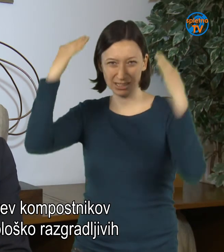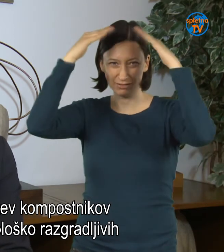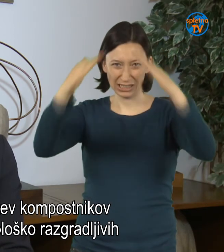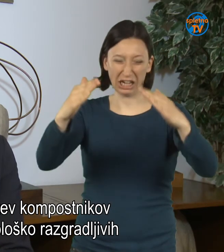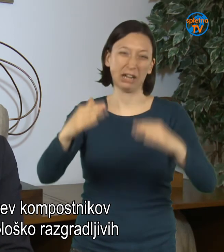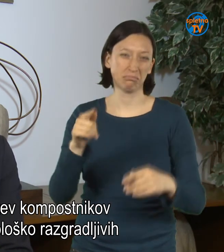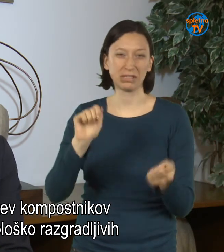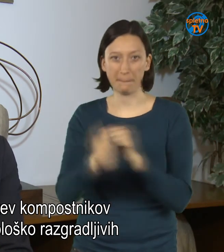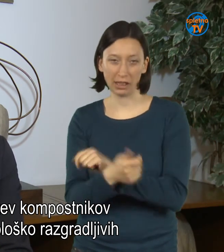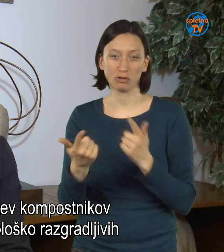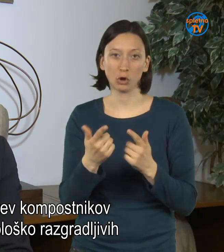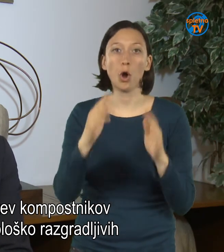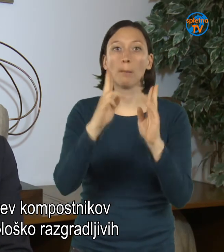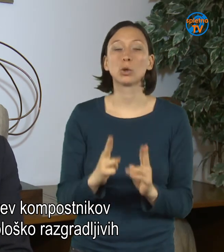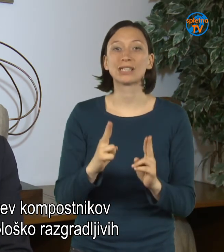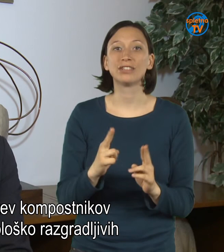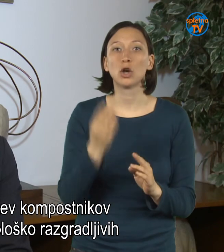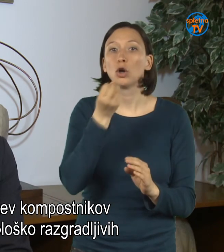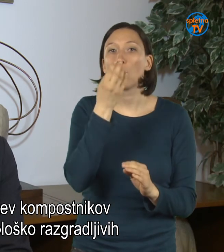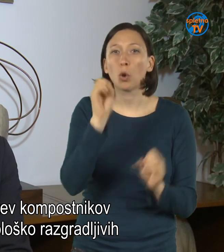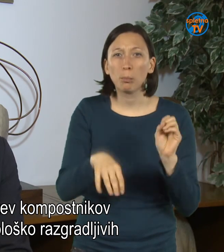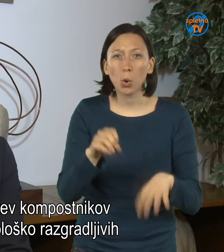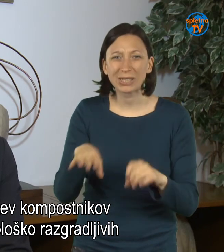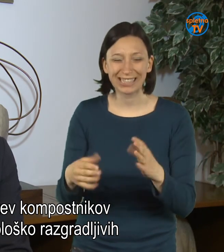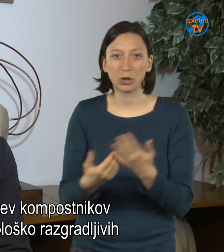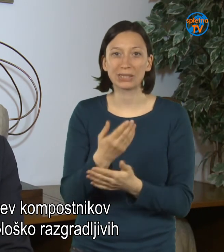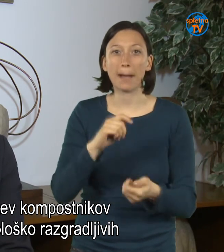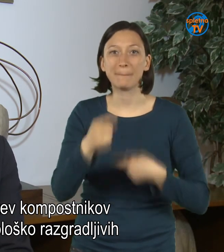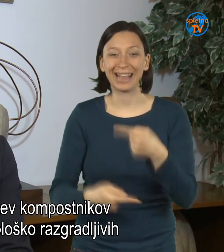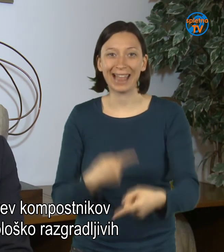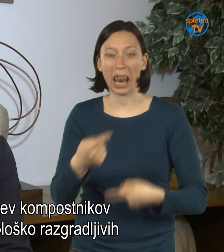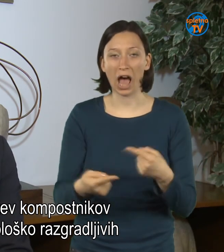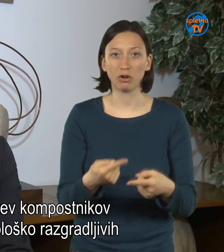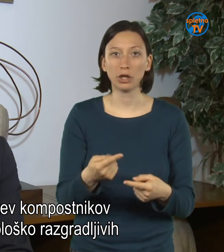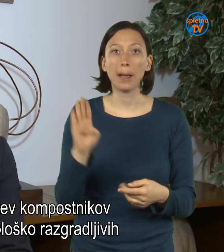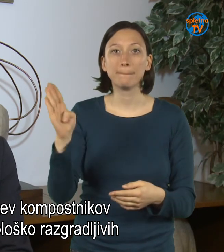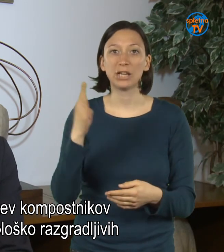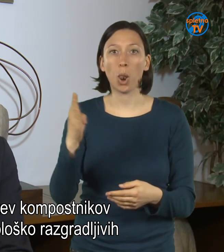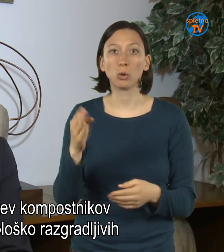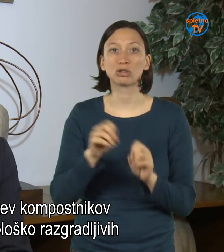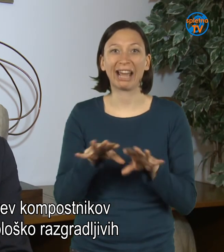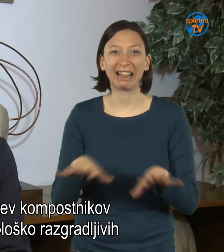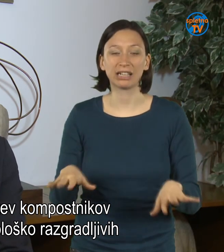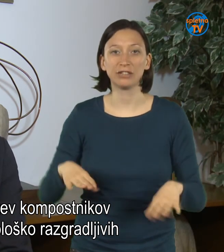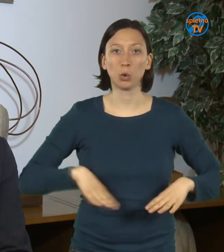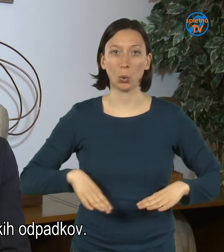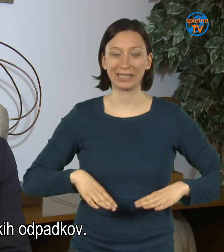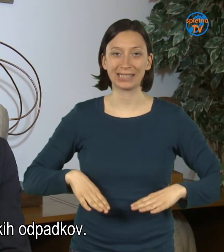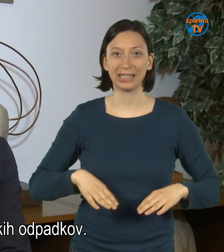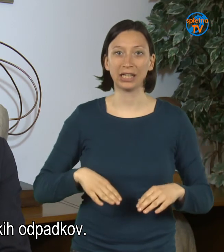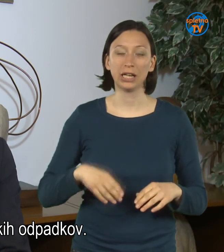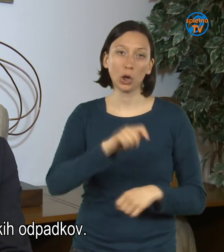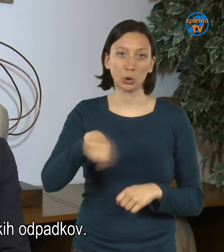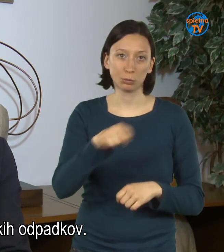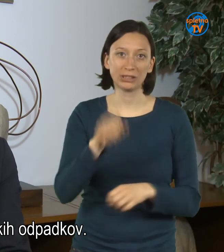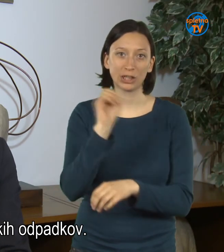kritine, postavitev recimo kompostnikov za predelavo biološko razgradljivih